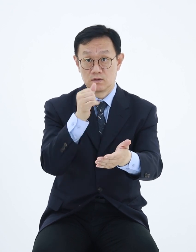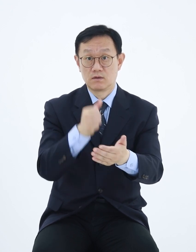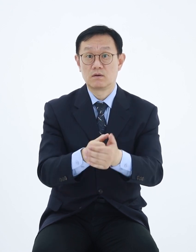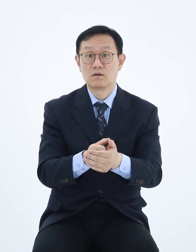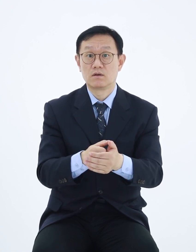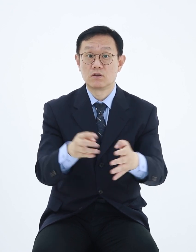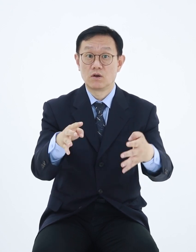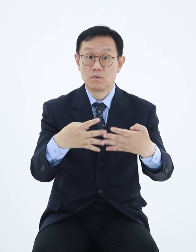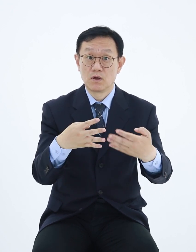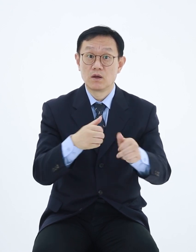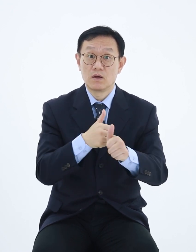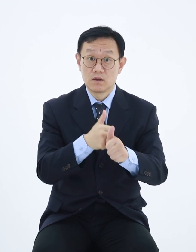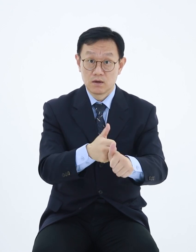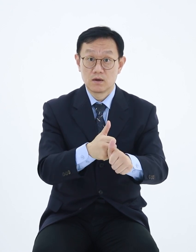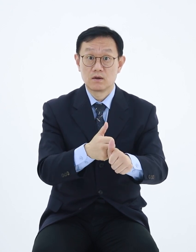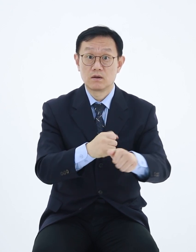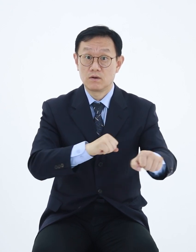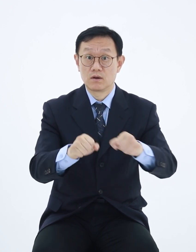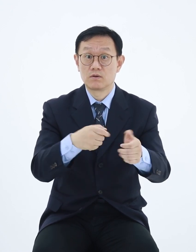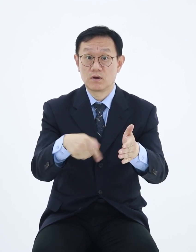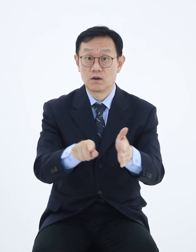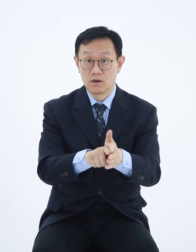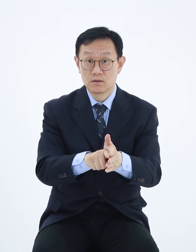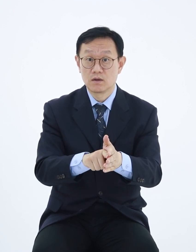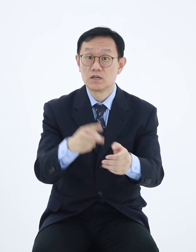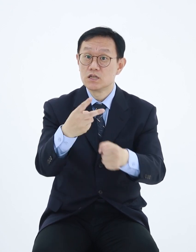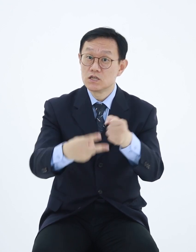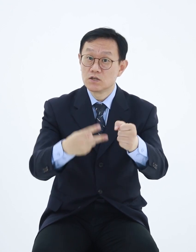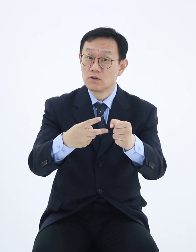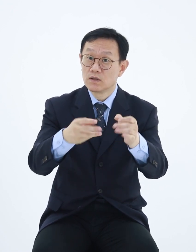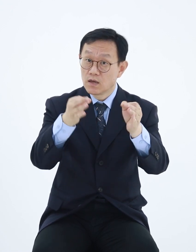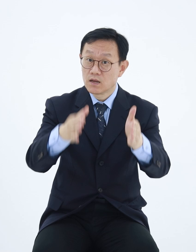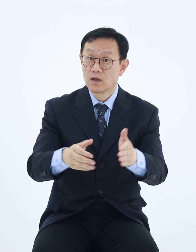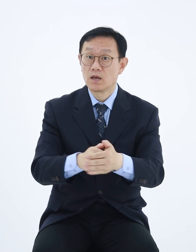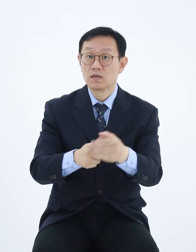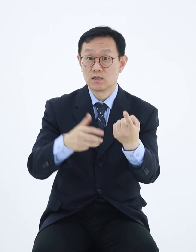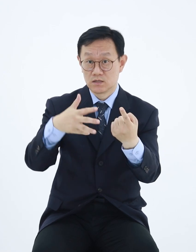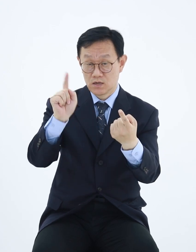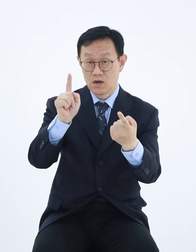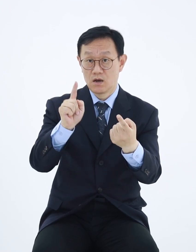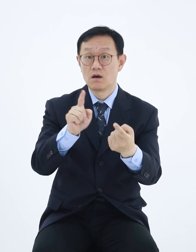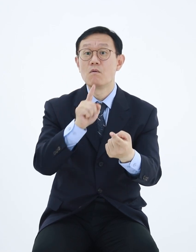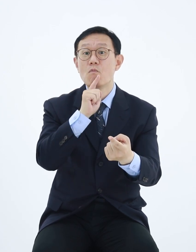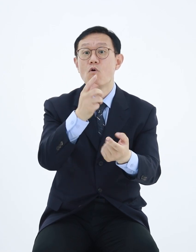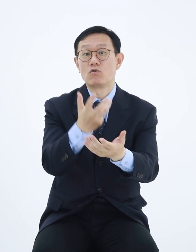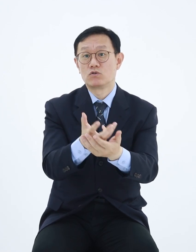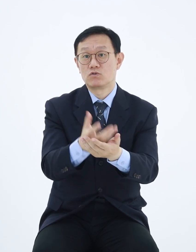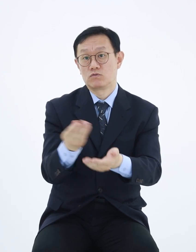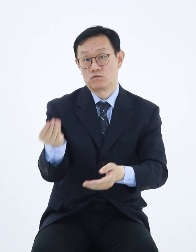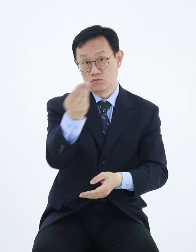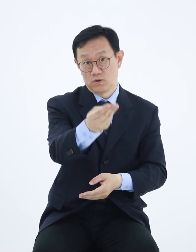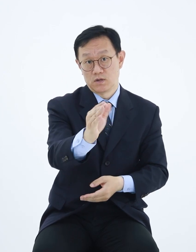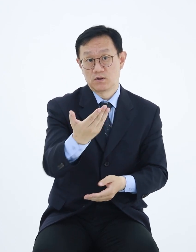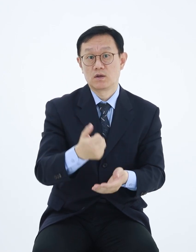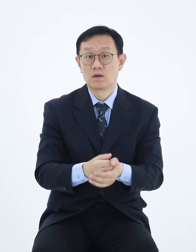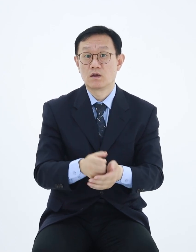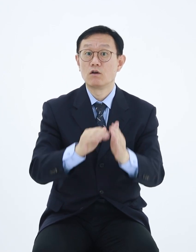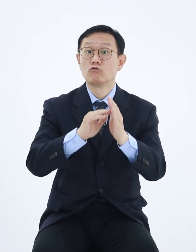의무를 이행하기 위해 협약이 비준된 후 2년 이내에 제1차 보고서를 제출해야 합니다. 그 이후 최소